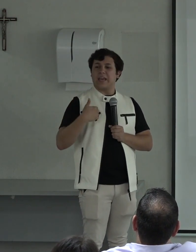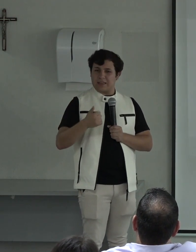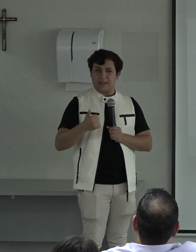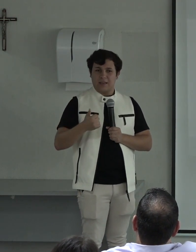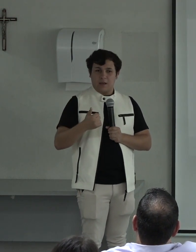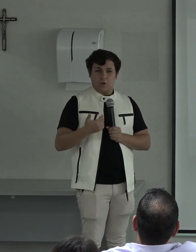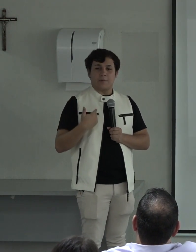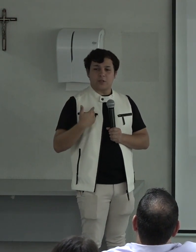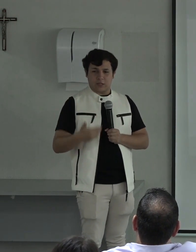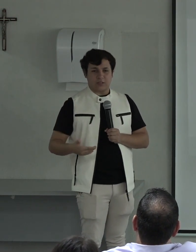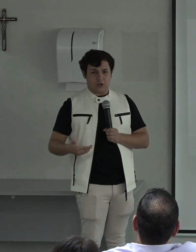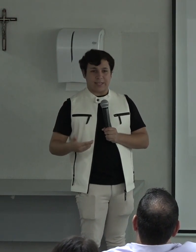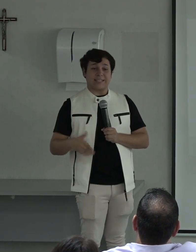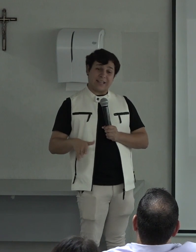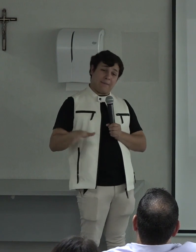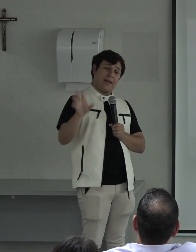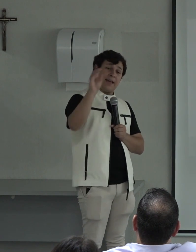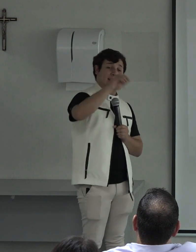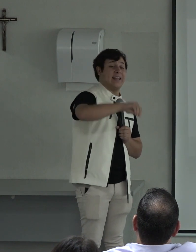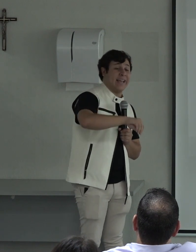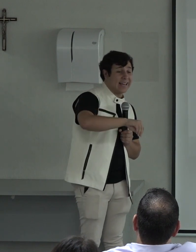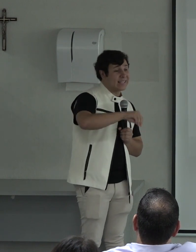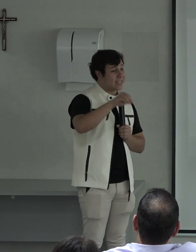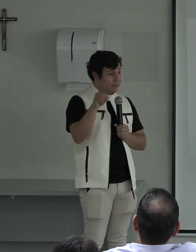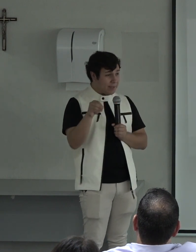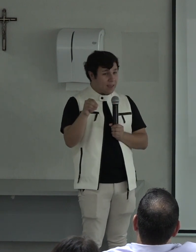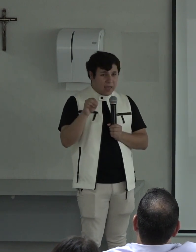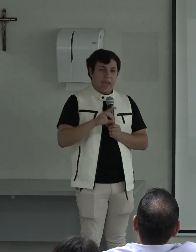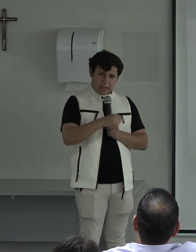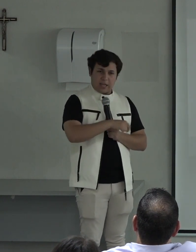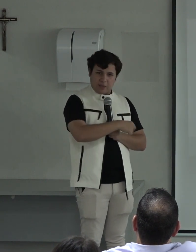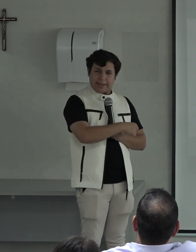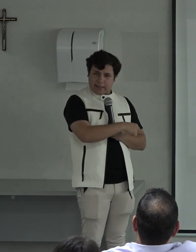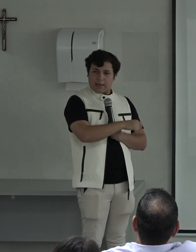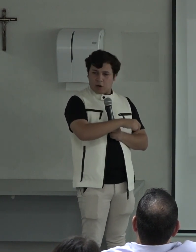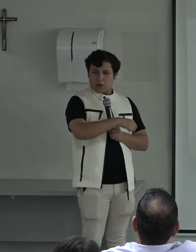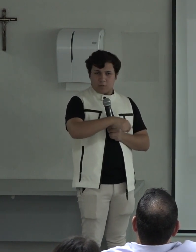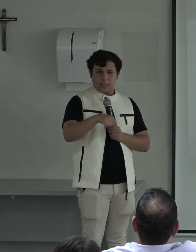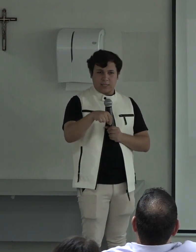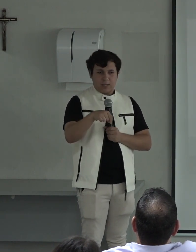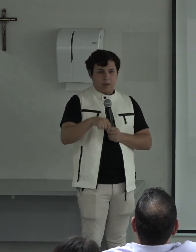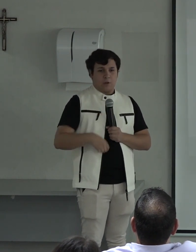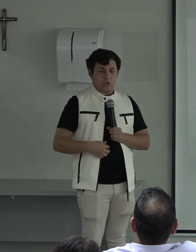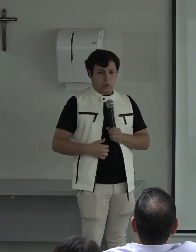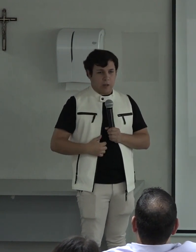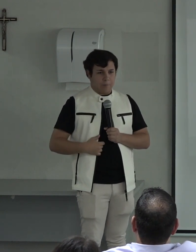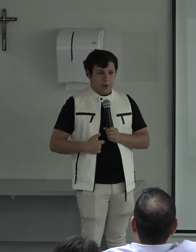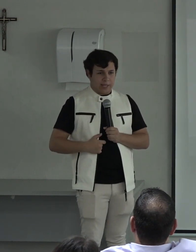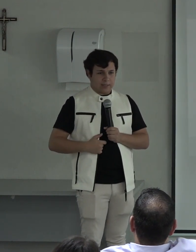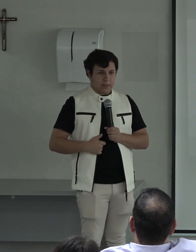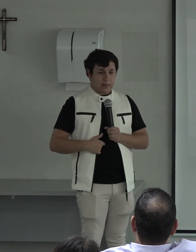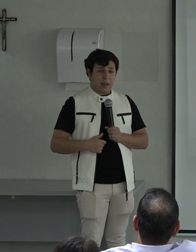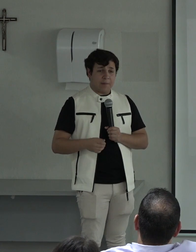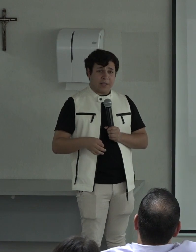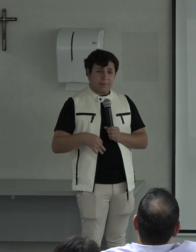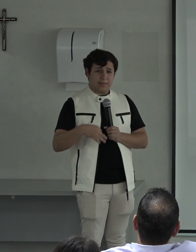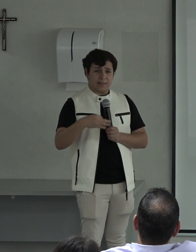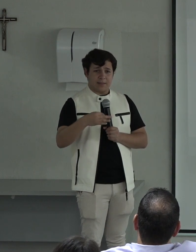entiende. Una persona sorda que sabe leer y escribir, entiende que dice, hola, ¿cómo estás? Pero si tú le pones de la manera más atenta,